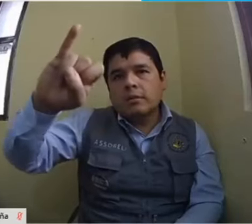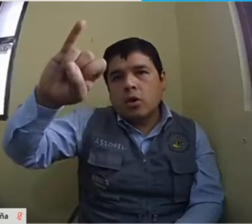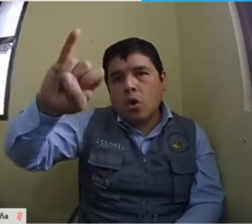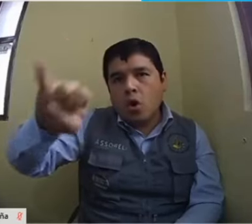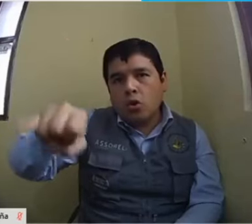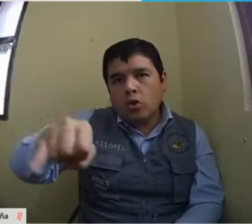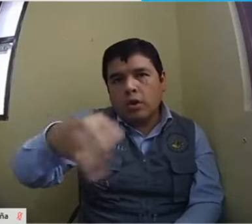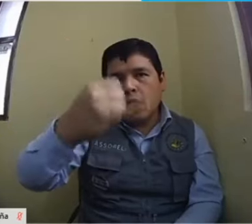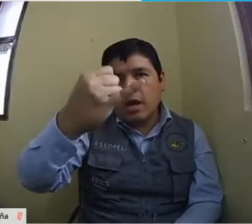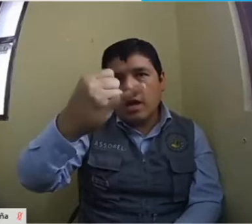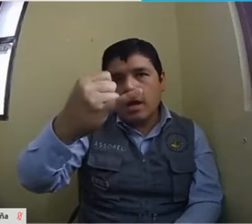meñique.